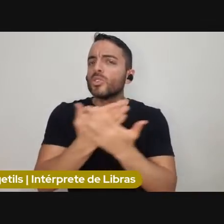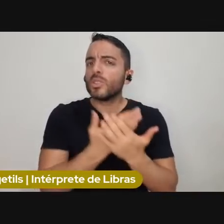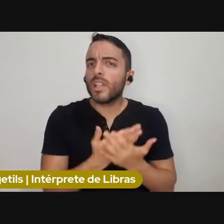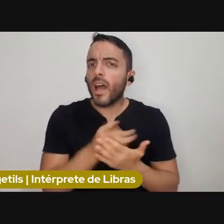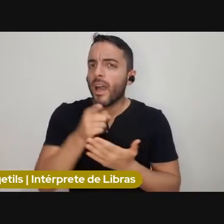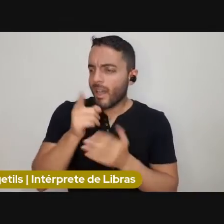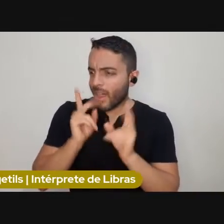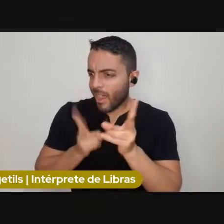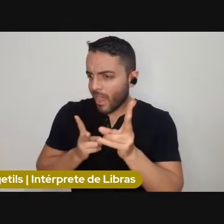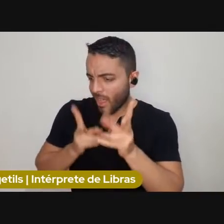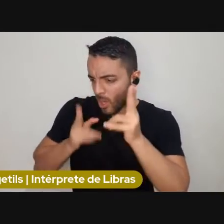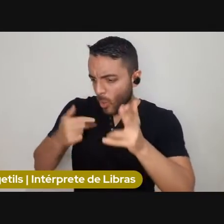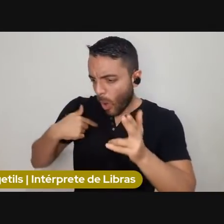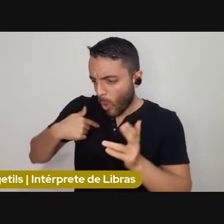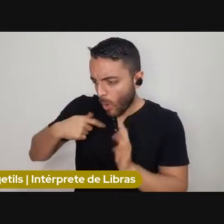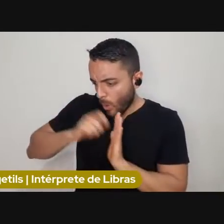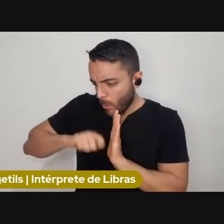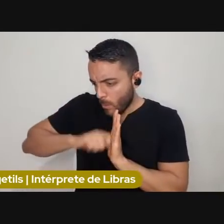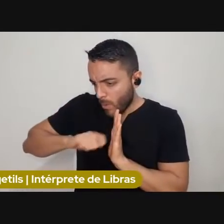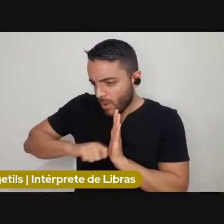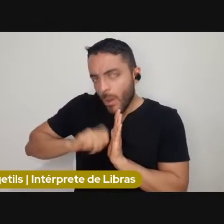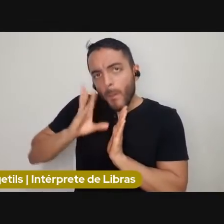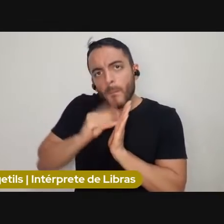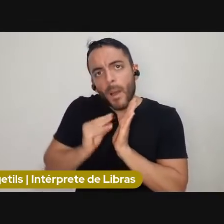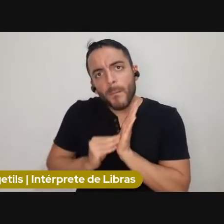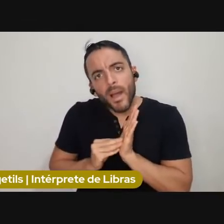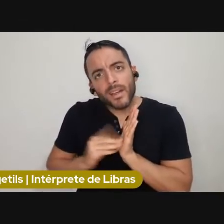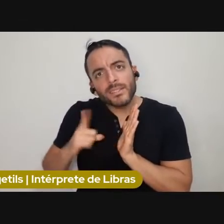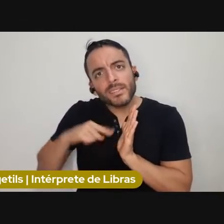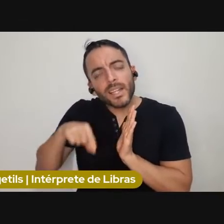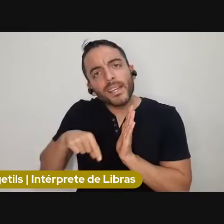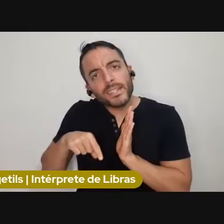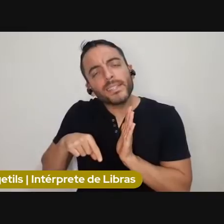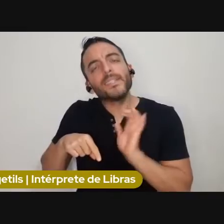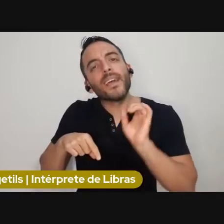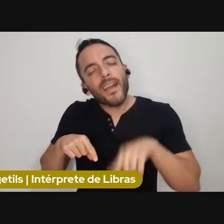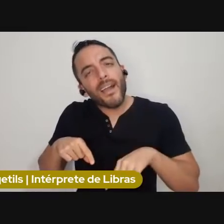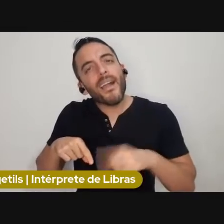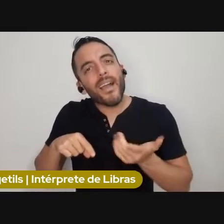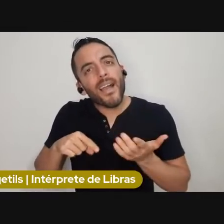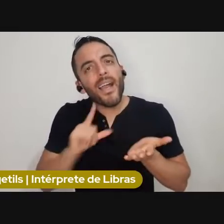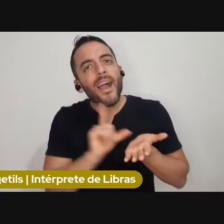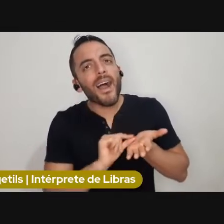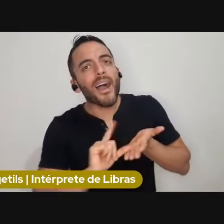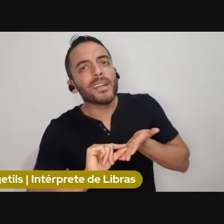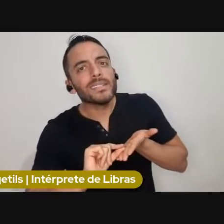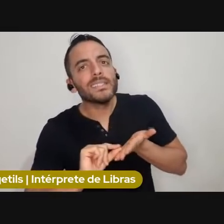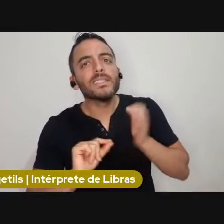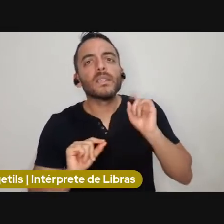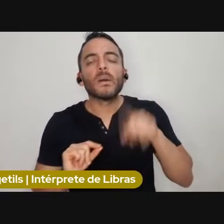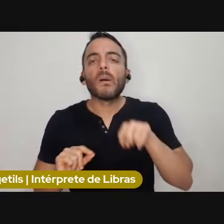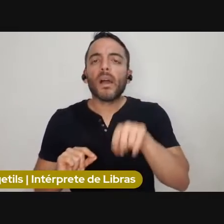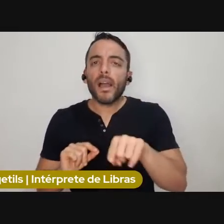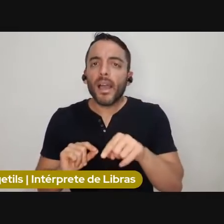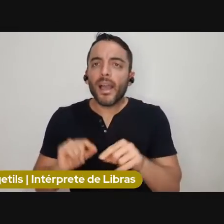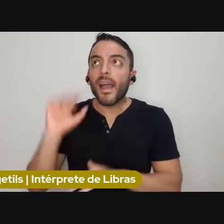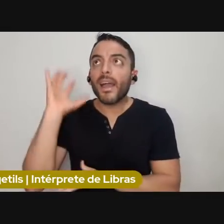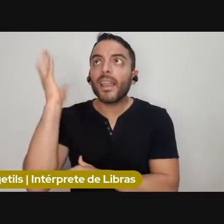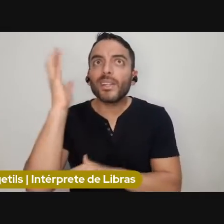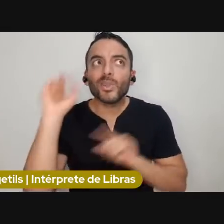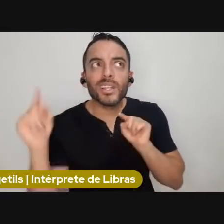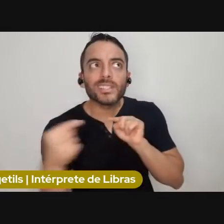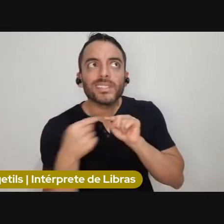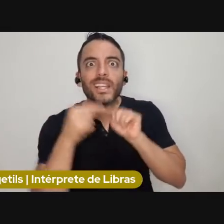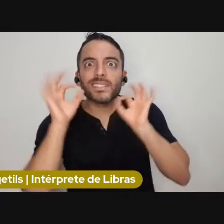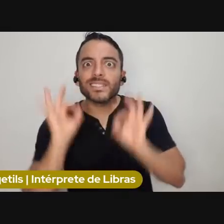como eu coloquei no meu papel, como nós colocamos nos nossos artigos? Será que a natureza é tão obediente assim? Então, eu acho que a